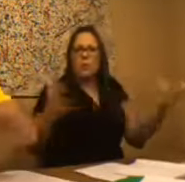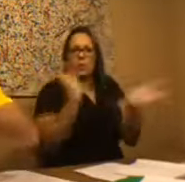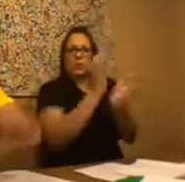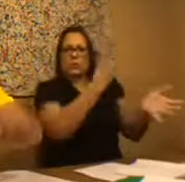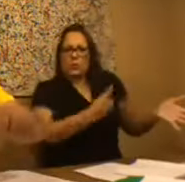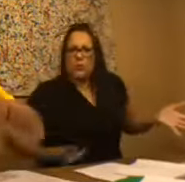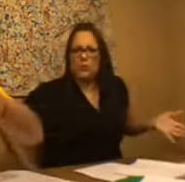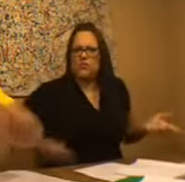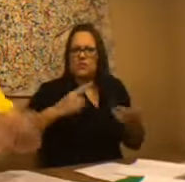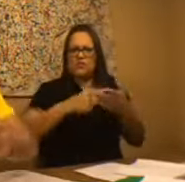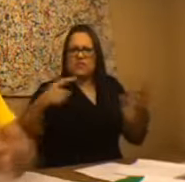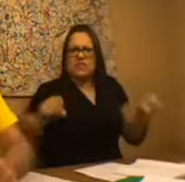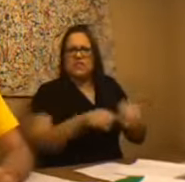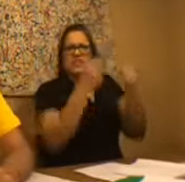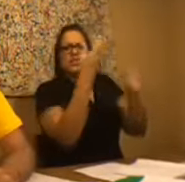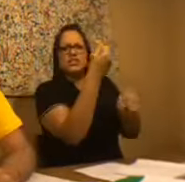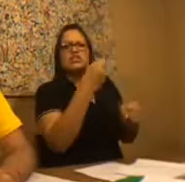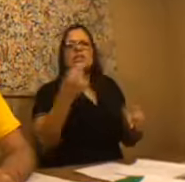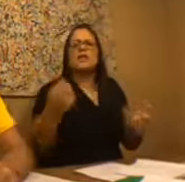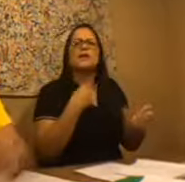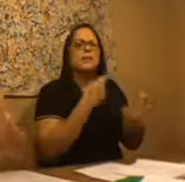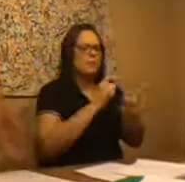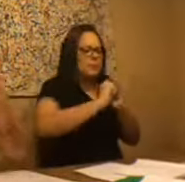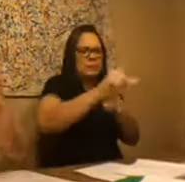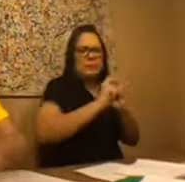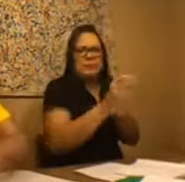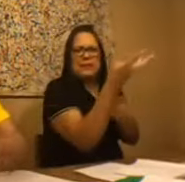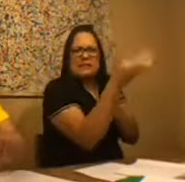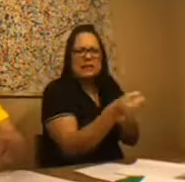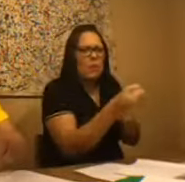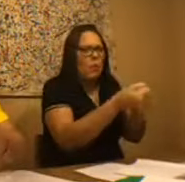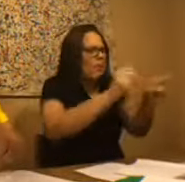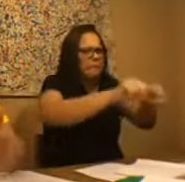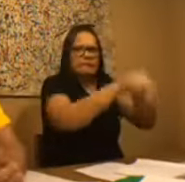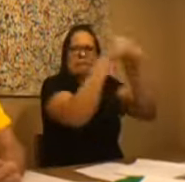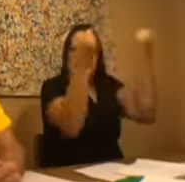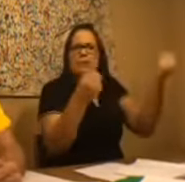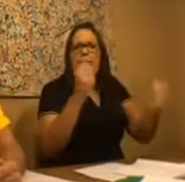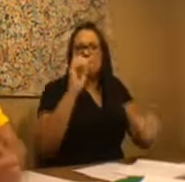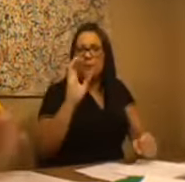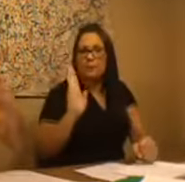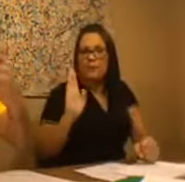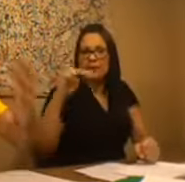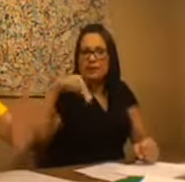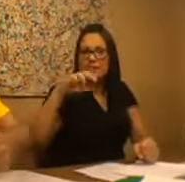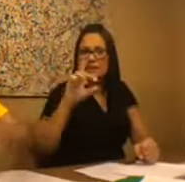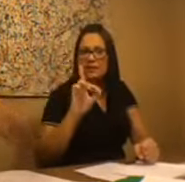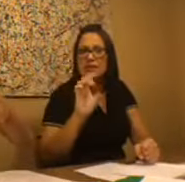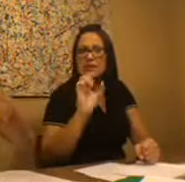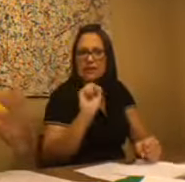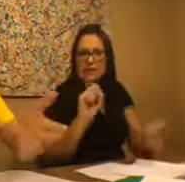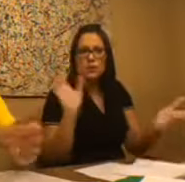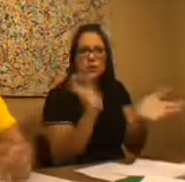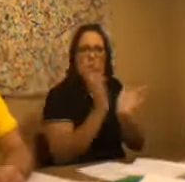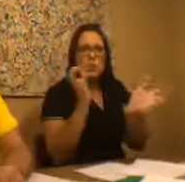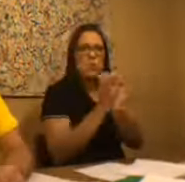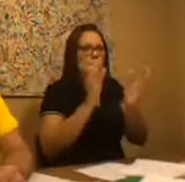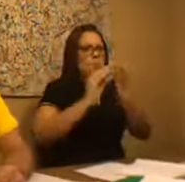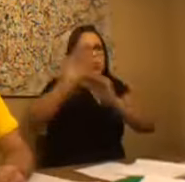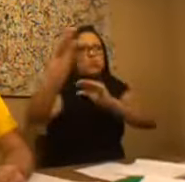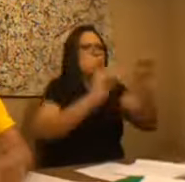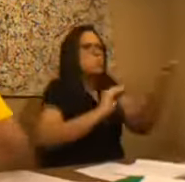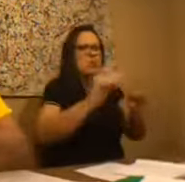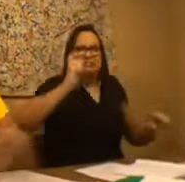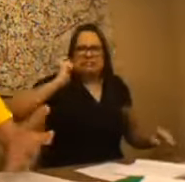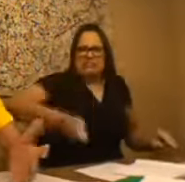quebra de fundos de pensão doação de dinheiro do bnds para ditaduras de todo o brasil